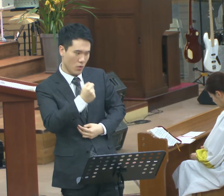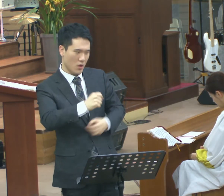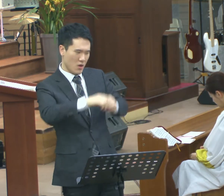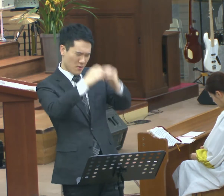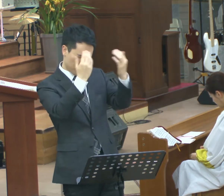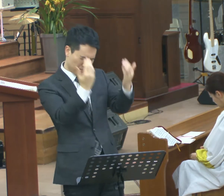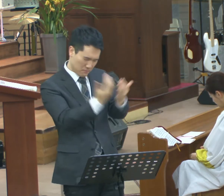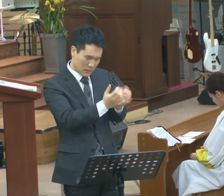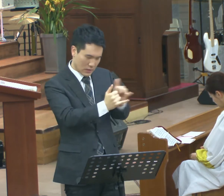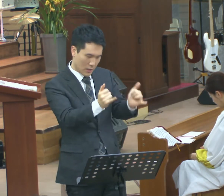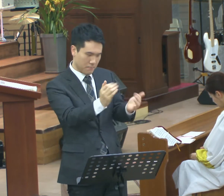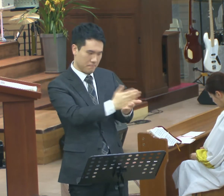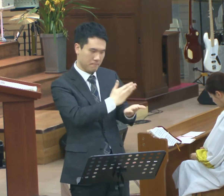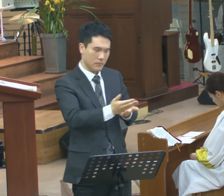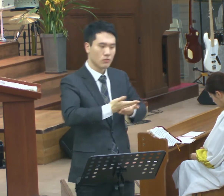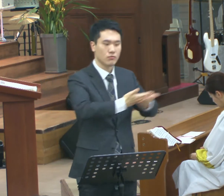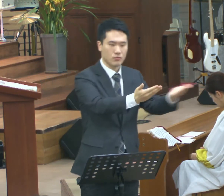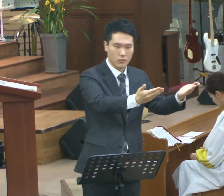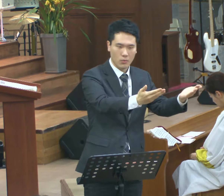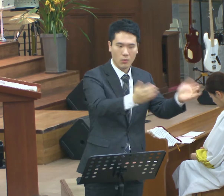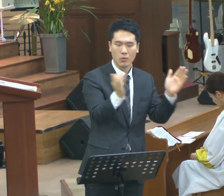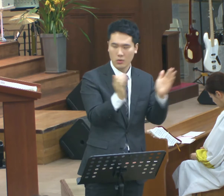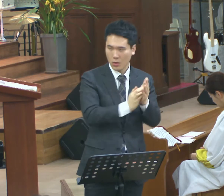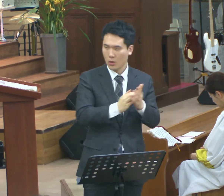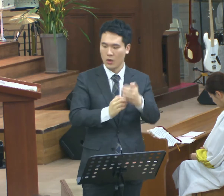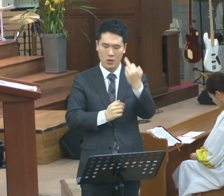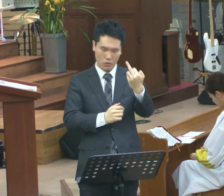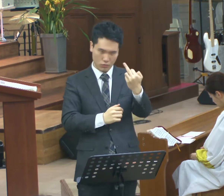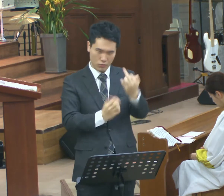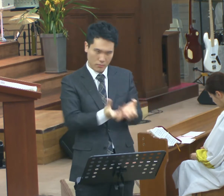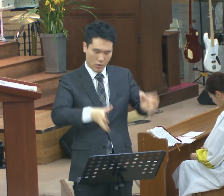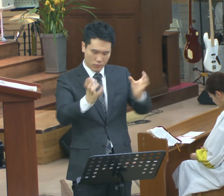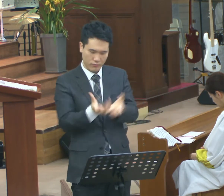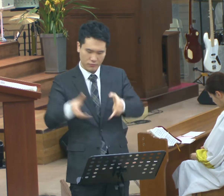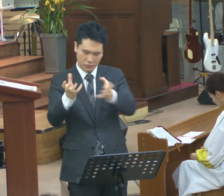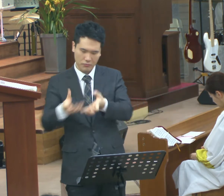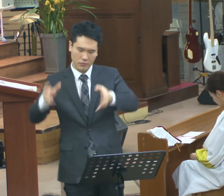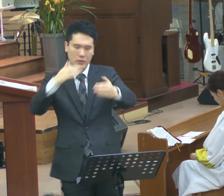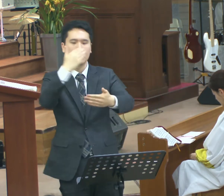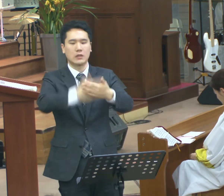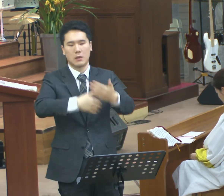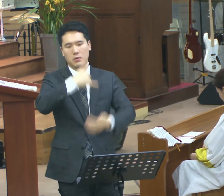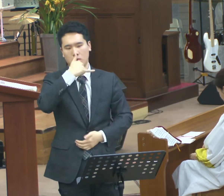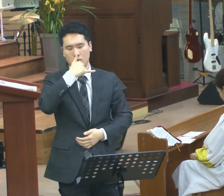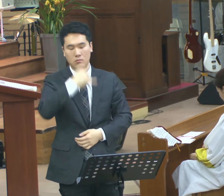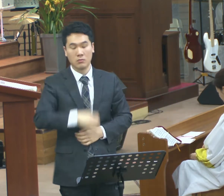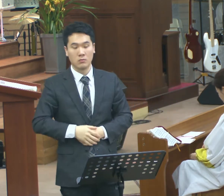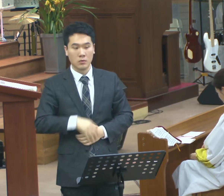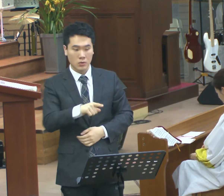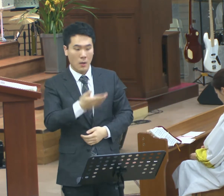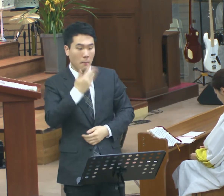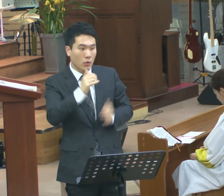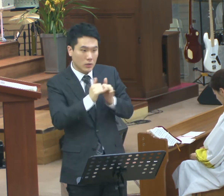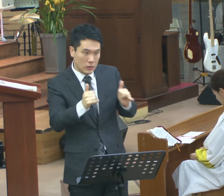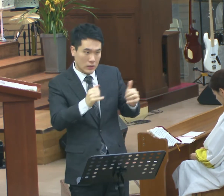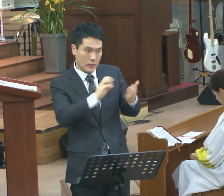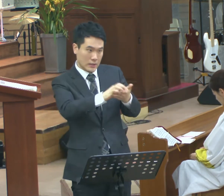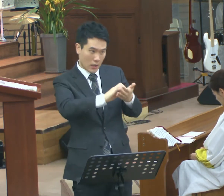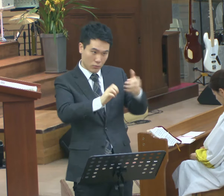먹이시고 12바구니에 조각을 거두었어요. 남은 조각을 거두었는데 그때 먹은 남자만 5,000명, 여자와 아이들까지